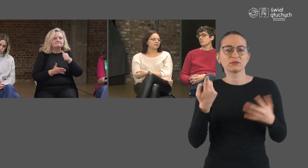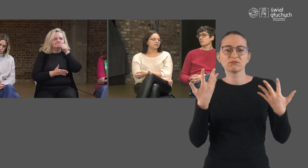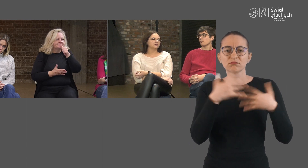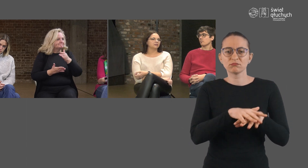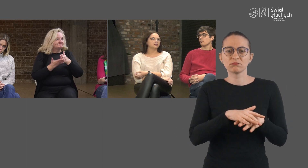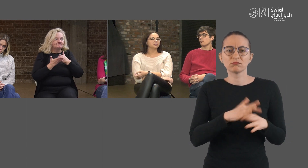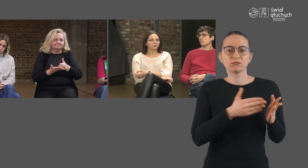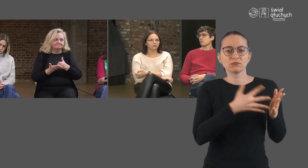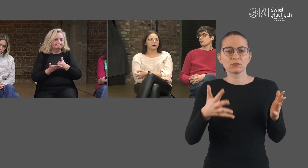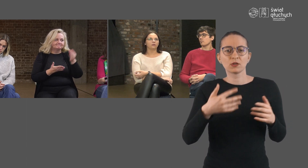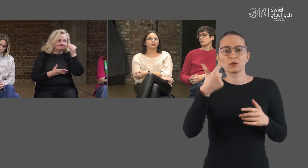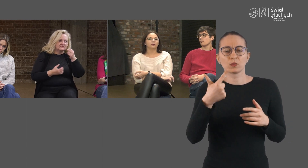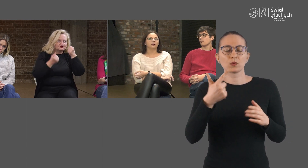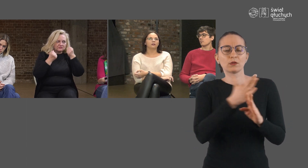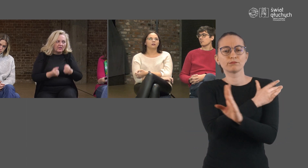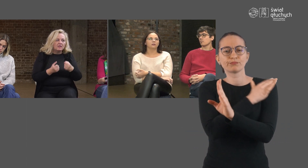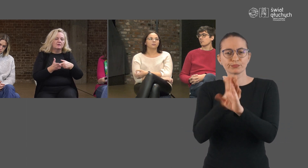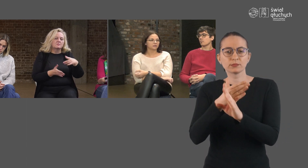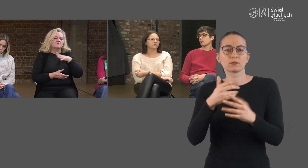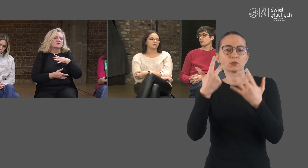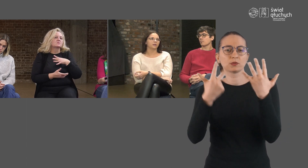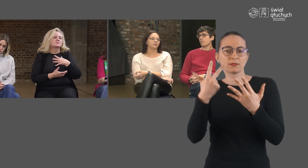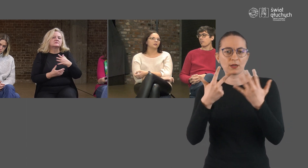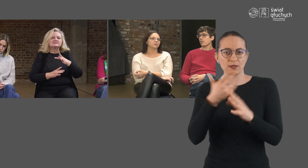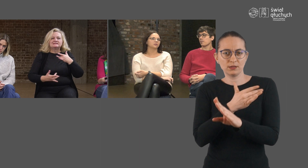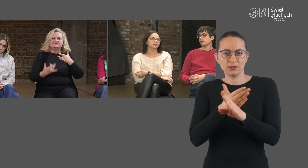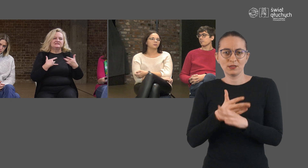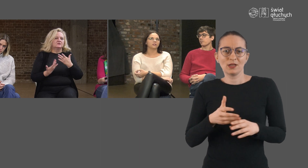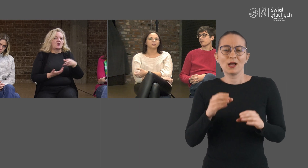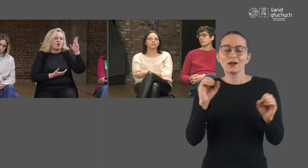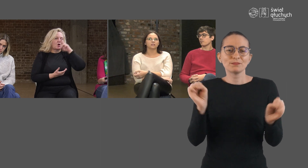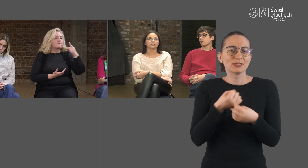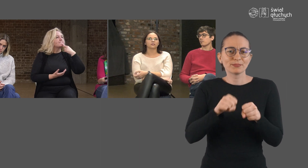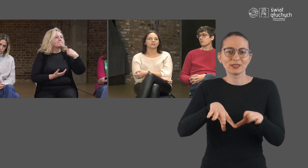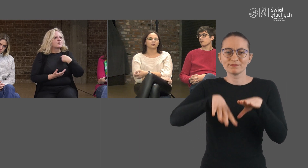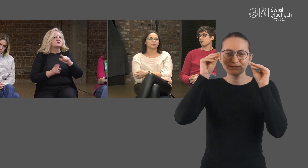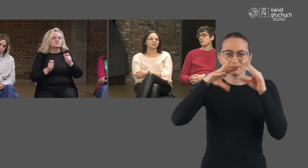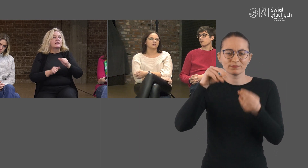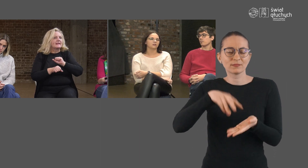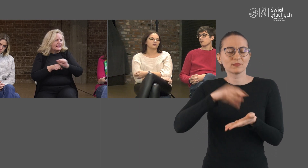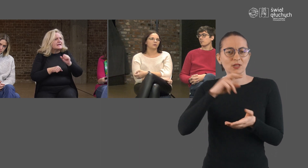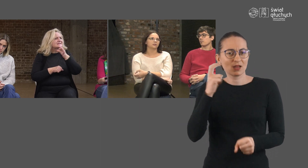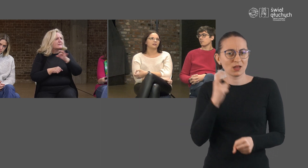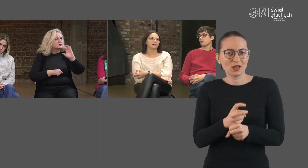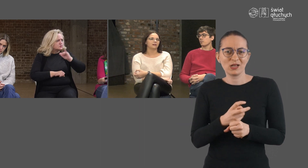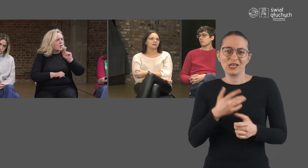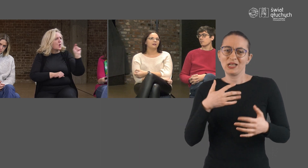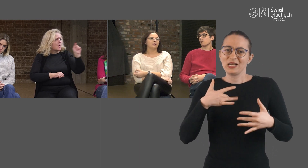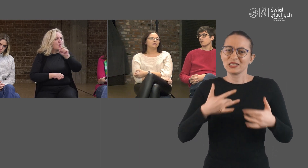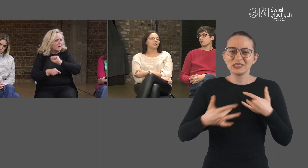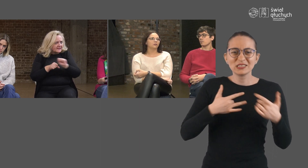sobie rady z nauką, bardzo cierpiałam. Rodzice mi wtedy powiedzieli, że są specjalne szkoły